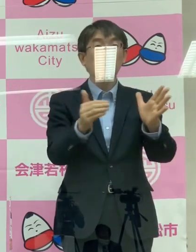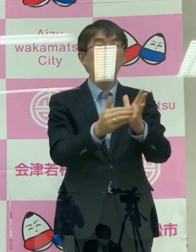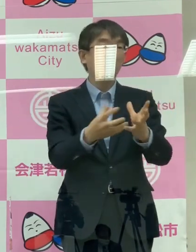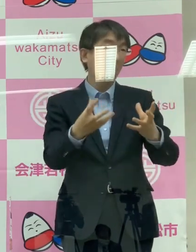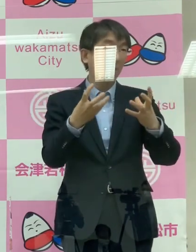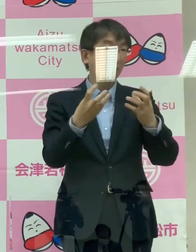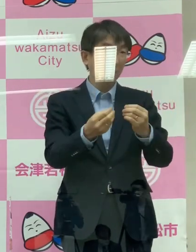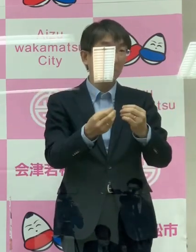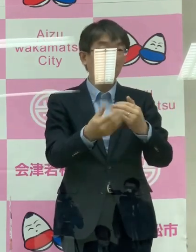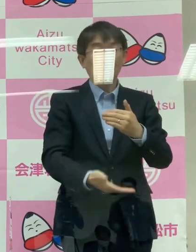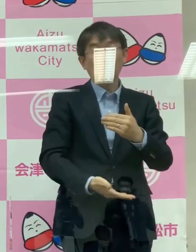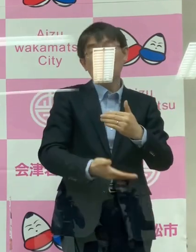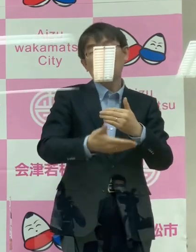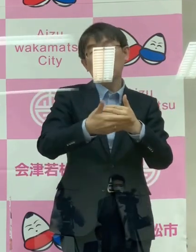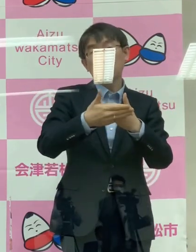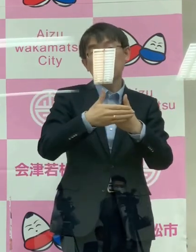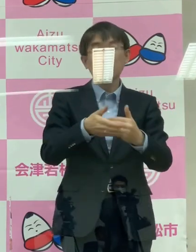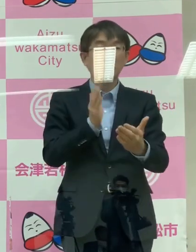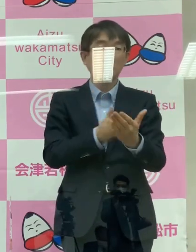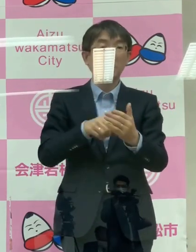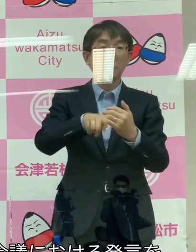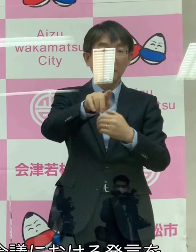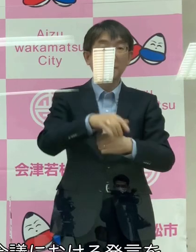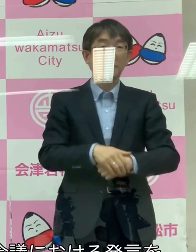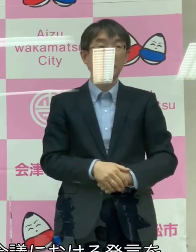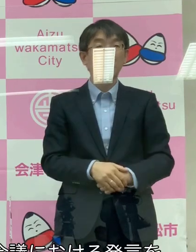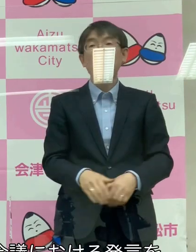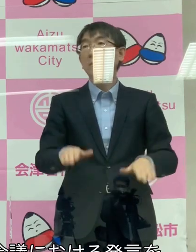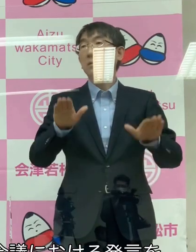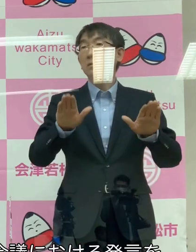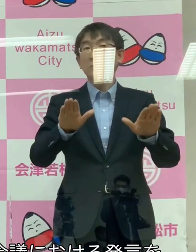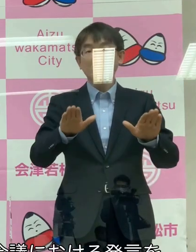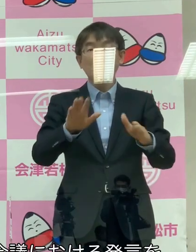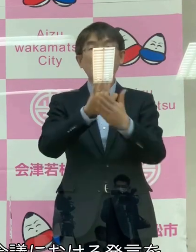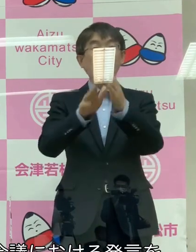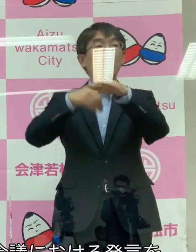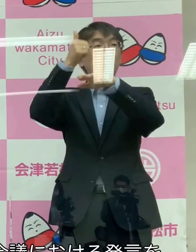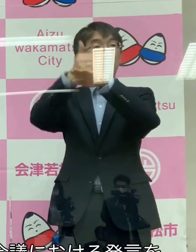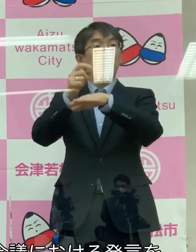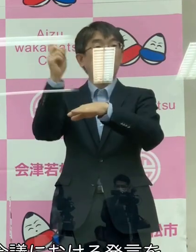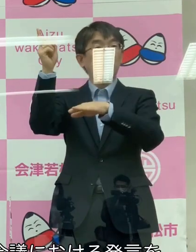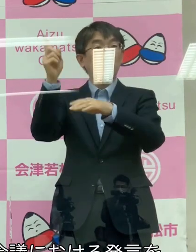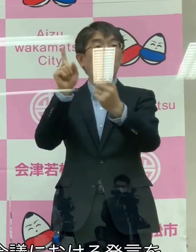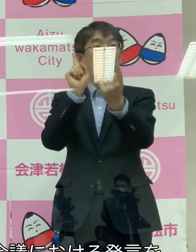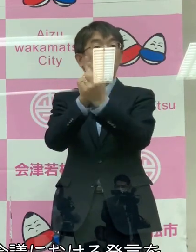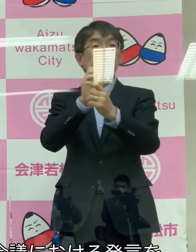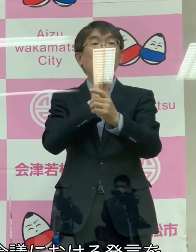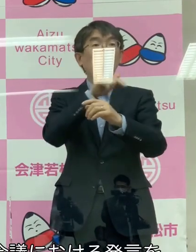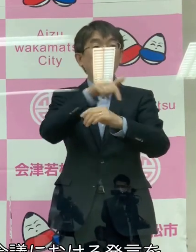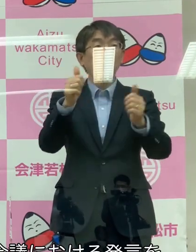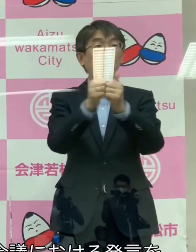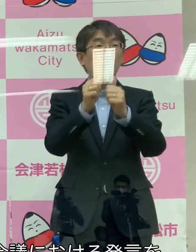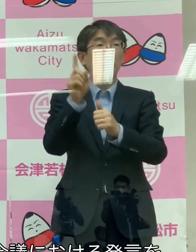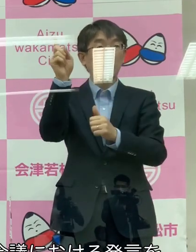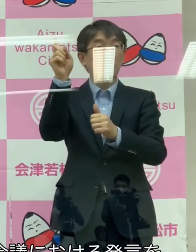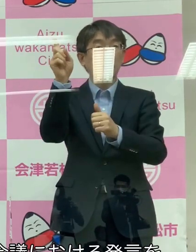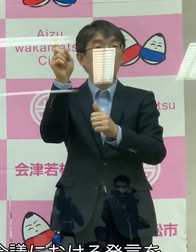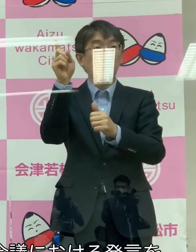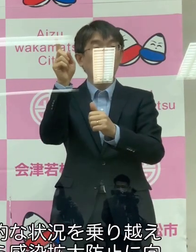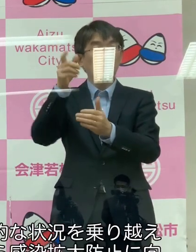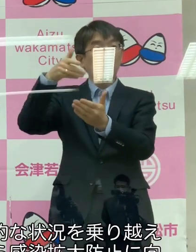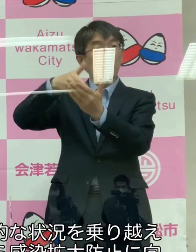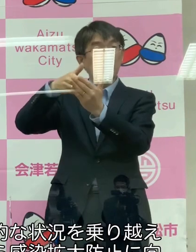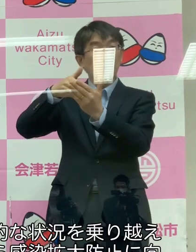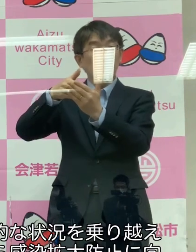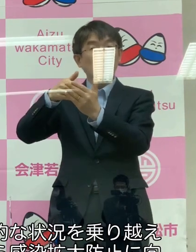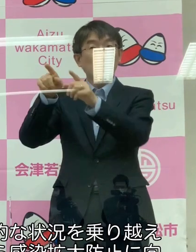若干補足をさせていただきます。本日県知事の対策本部会議における発言を踏まえ、本